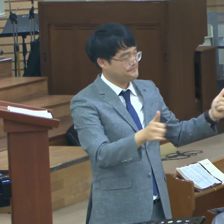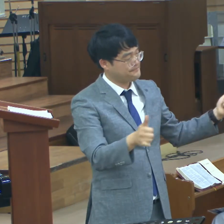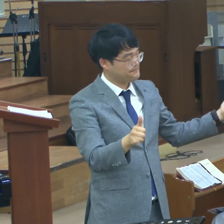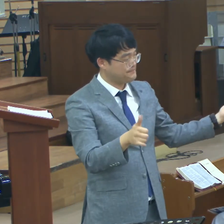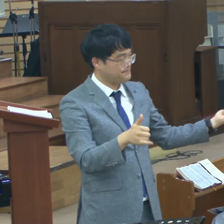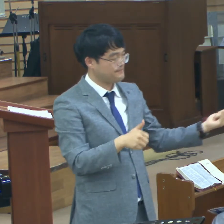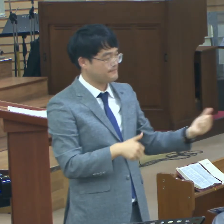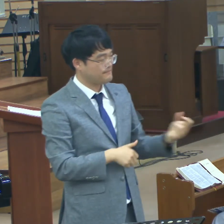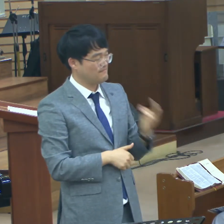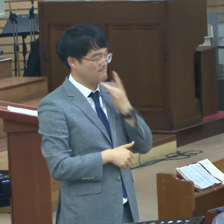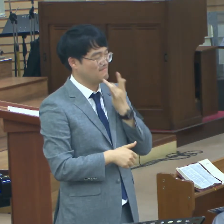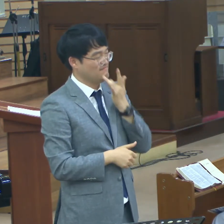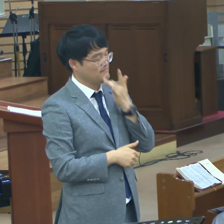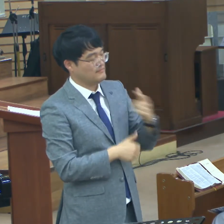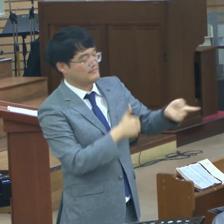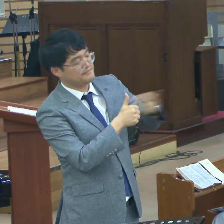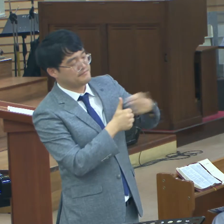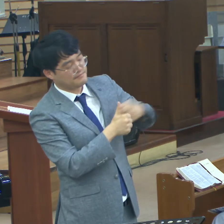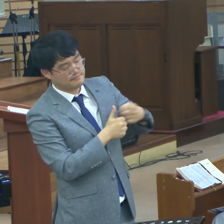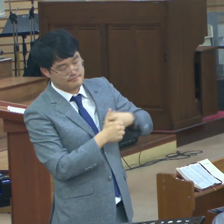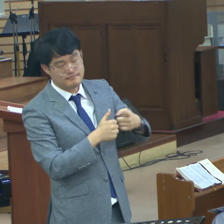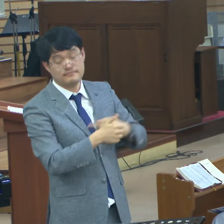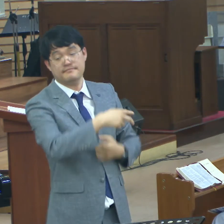세상 사람